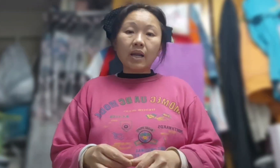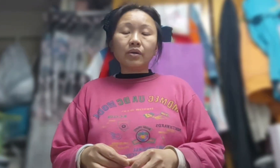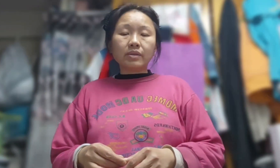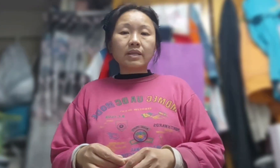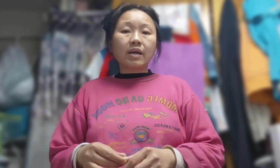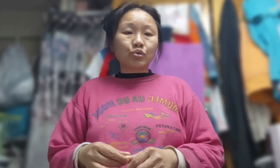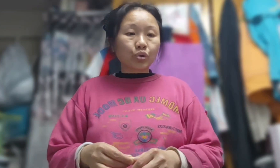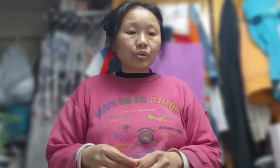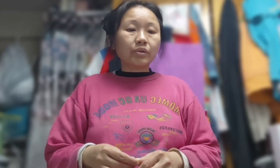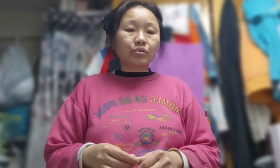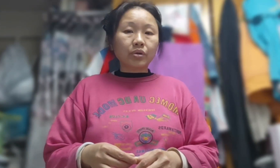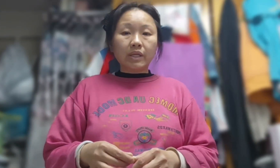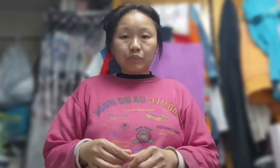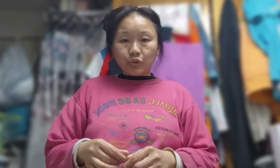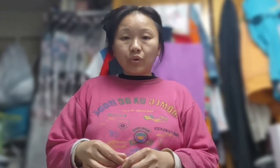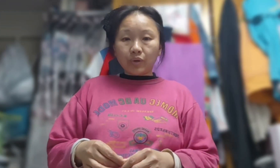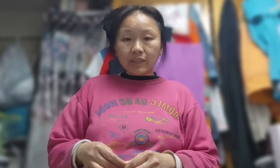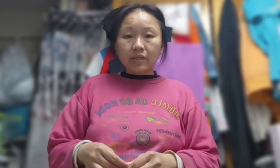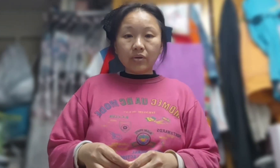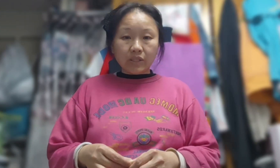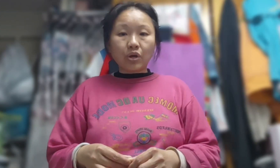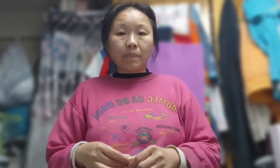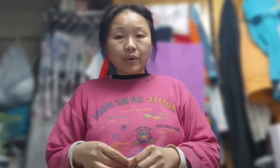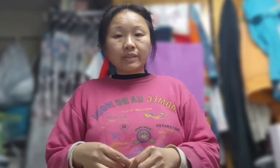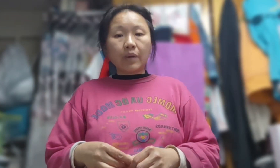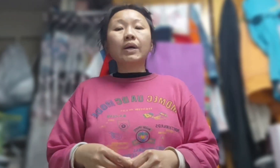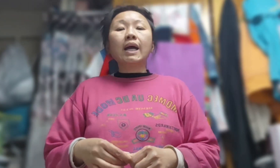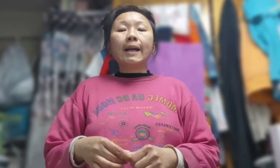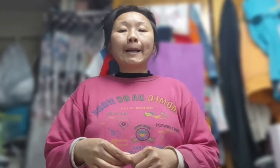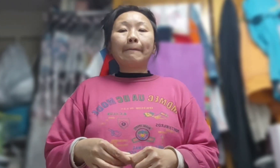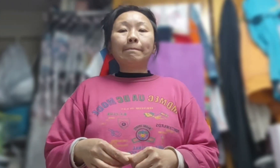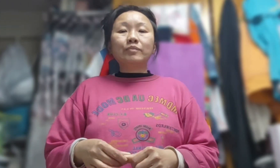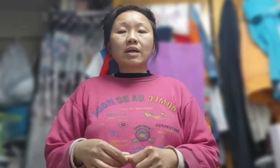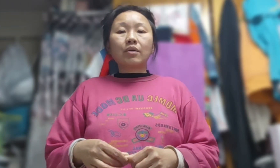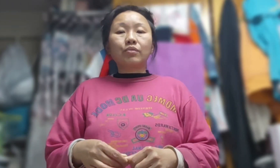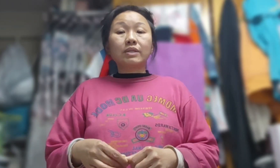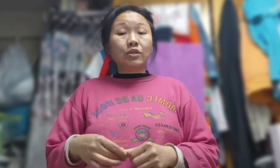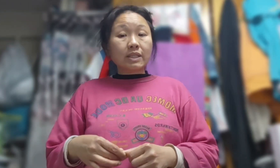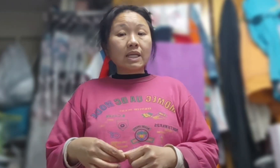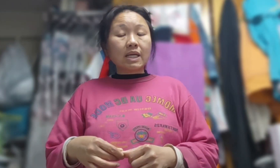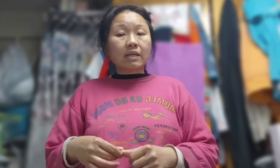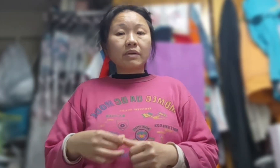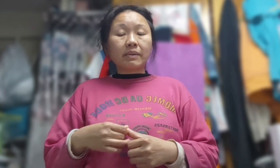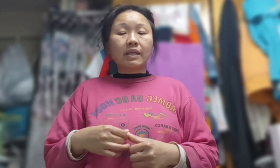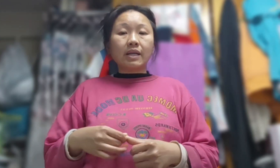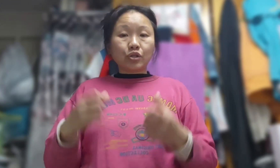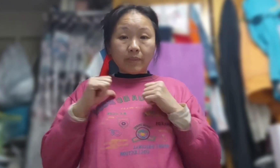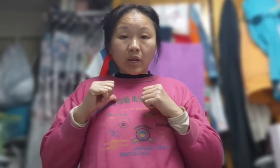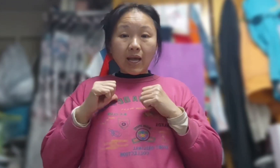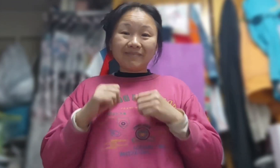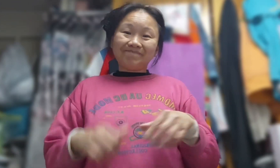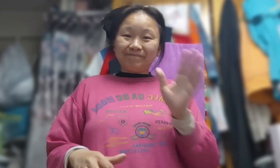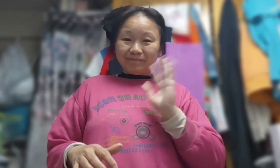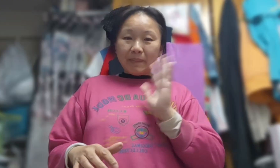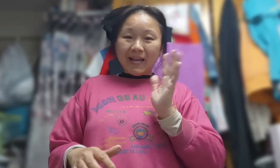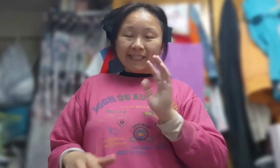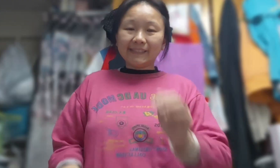如果真係有需要協助，我先去現場幫手，咁就試咗先啦。咁有問題你再問我啦。拜拜。